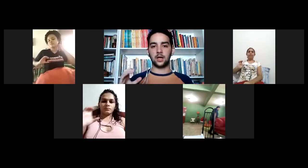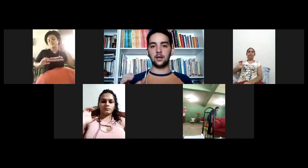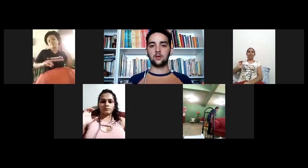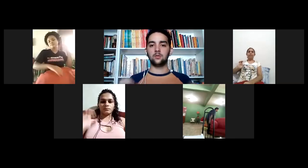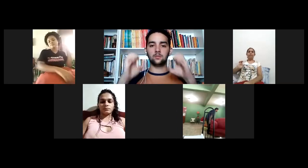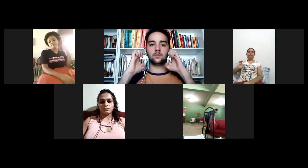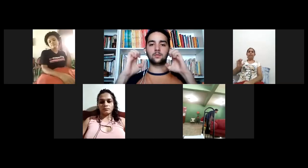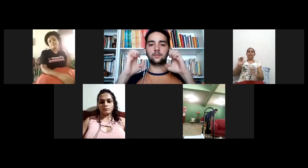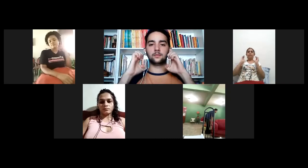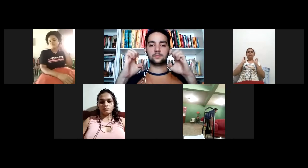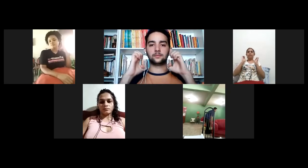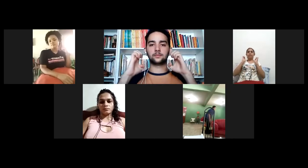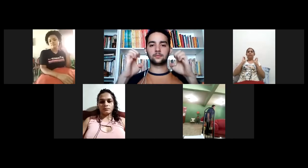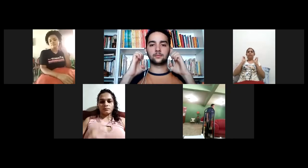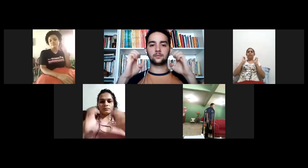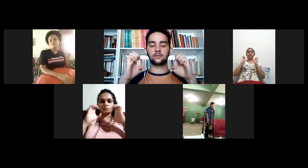evangélico,